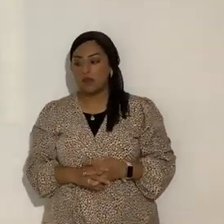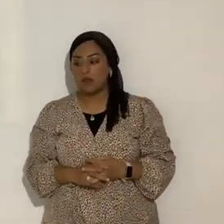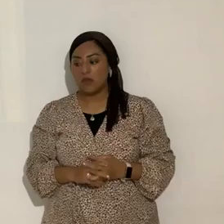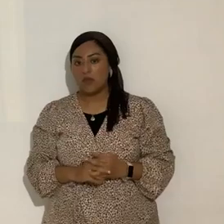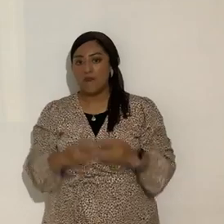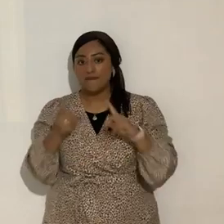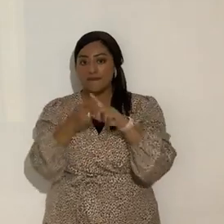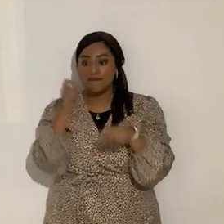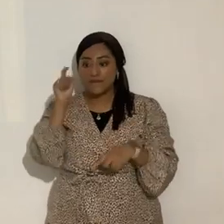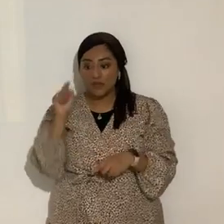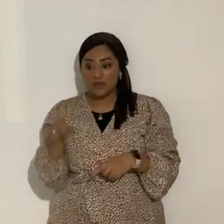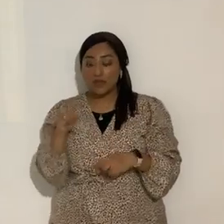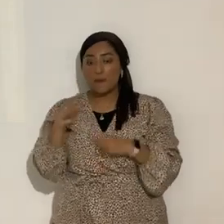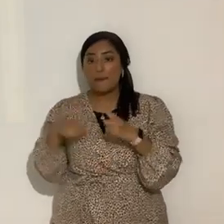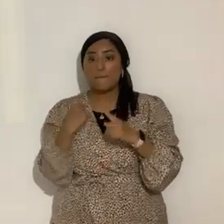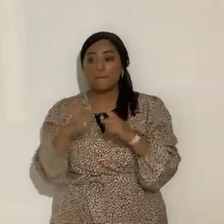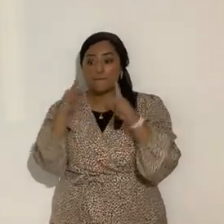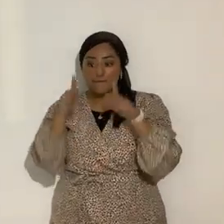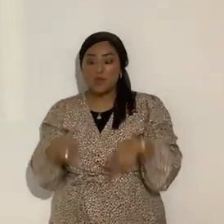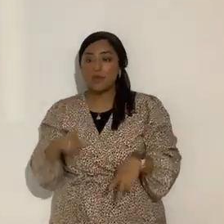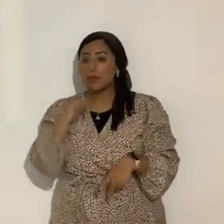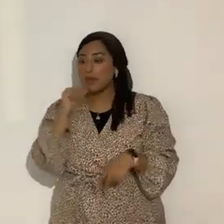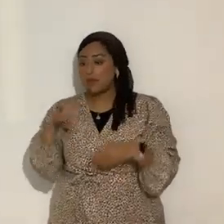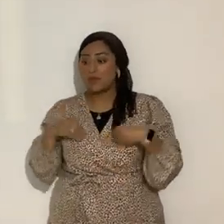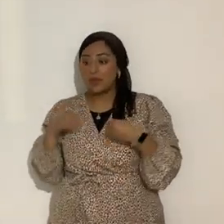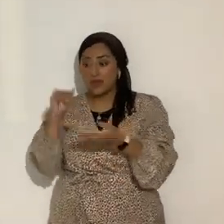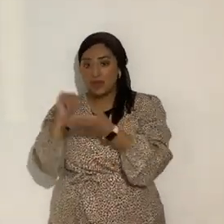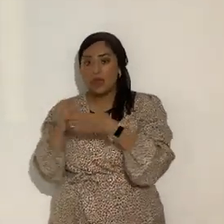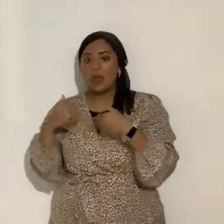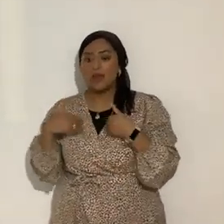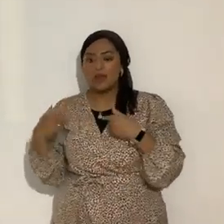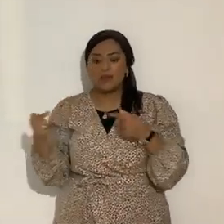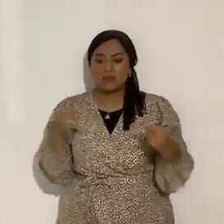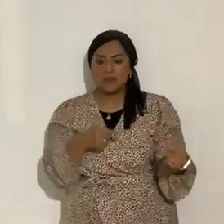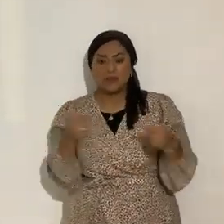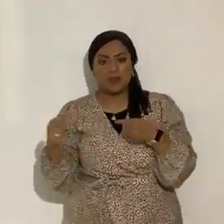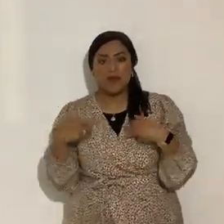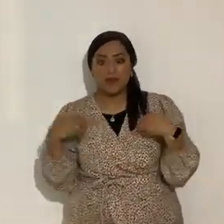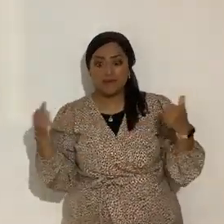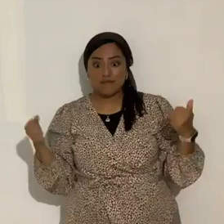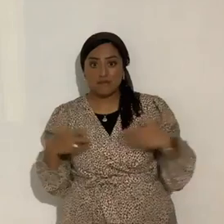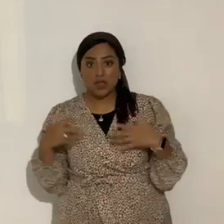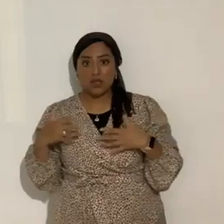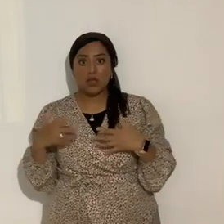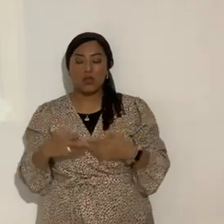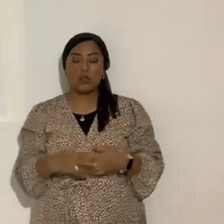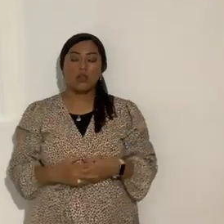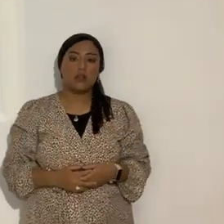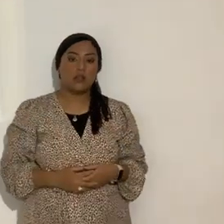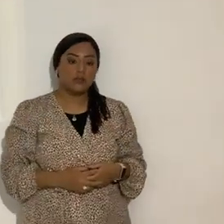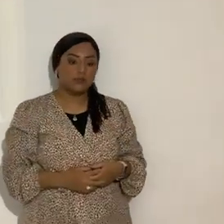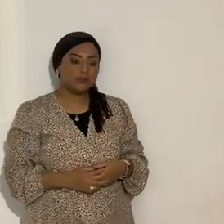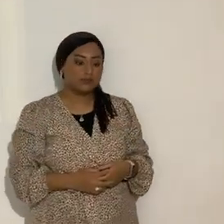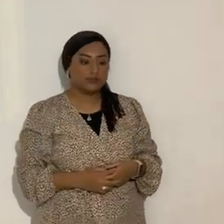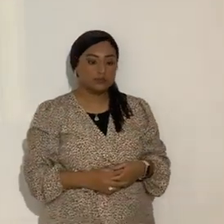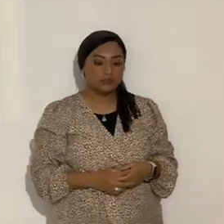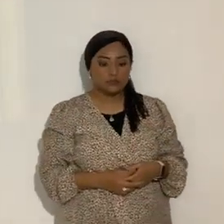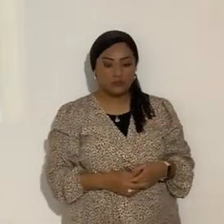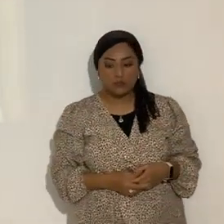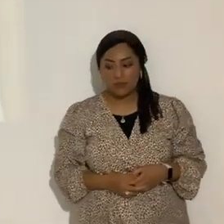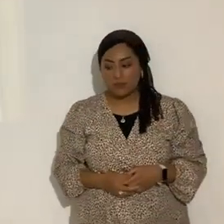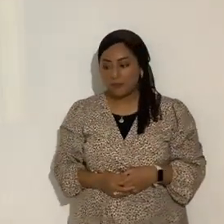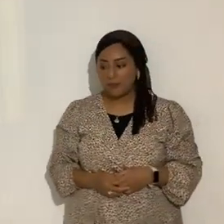Porque de ahí entonces, cuando la gente no acepta esto, viene una lucha, hay el miedo y cae hasta en pánico por todo lo que ya expliqué,